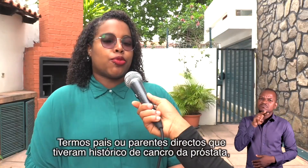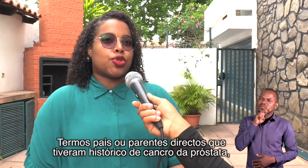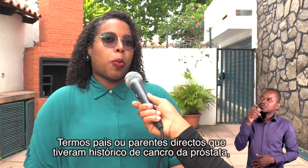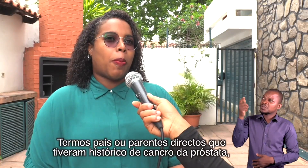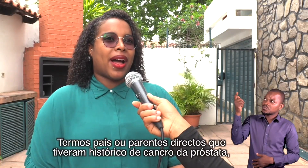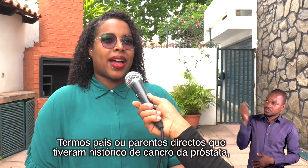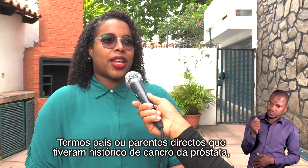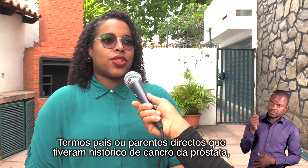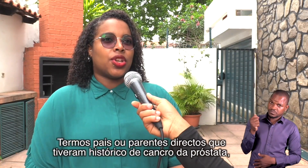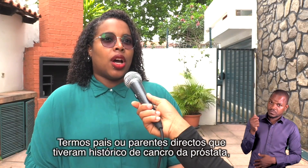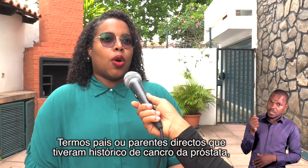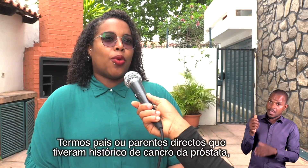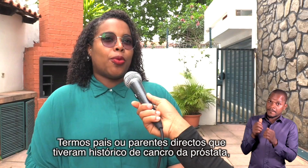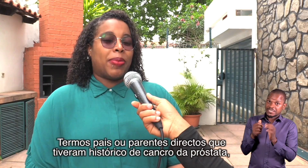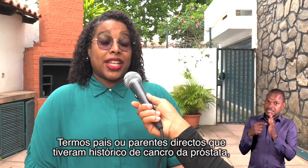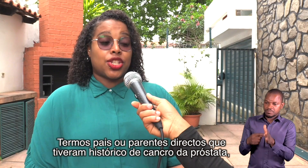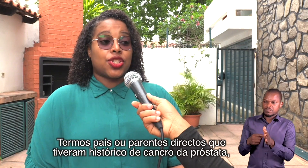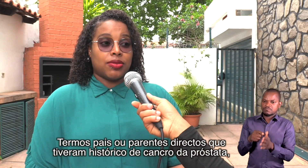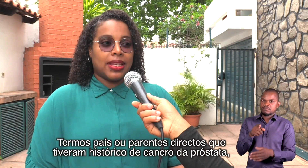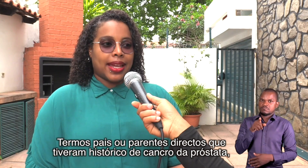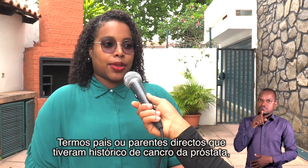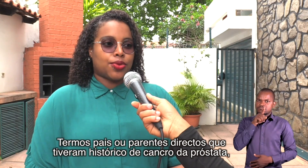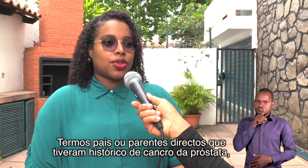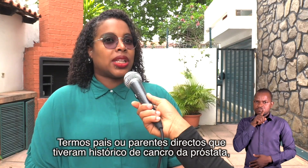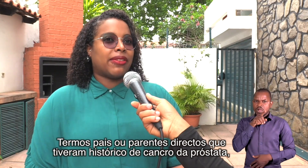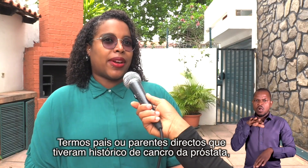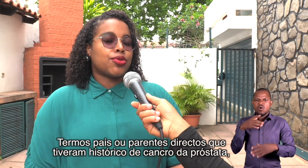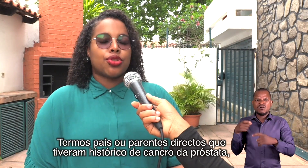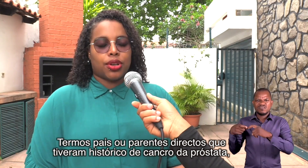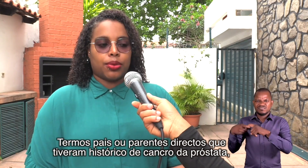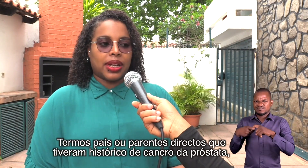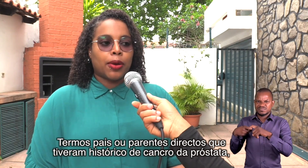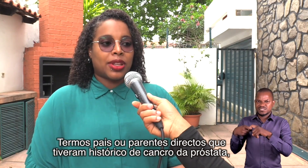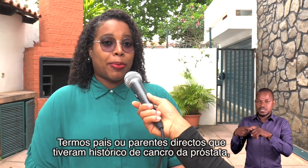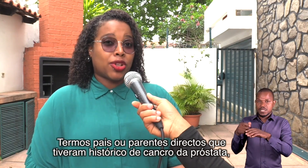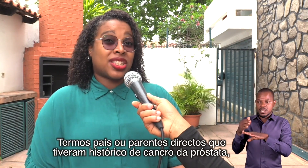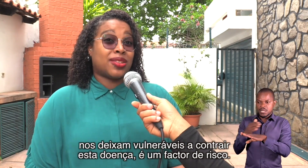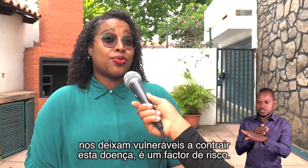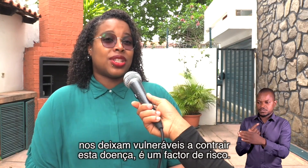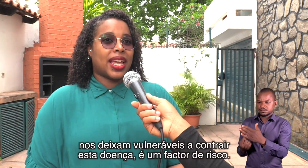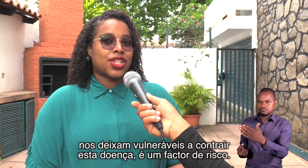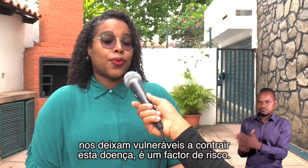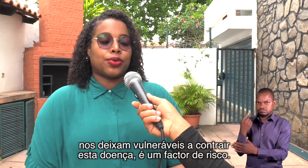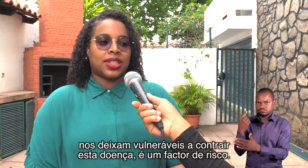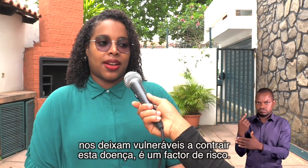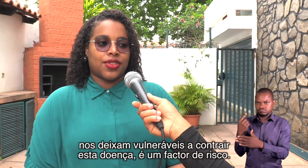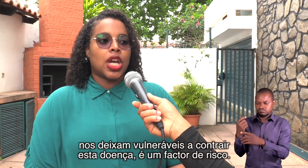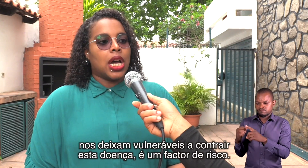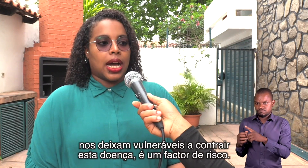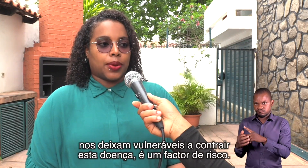Termos pais ou parentes diretos que tiveram histórico de cancro da próstata nos deixam vulneráveis a